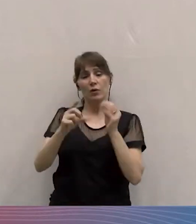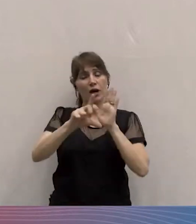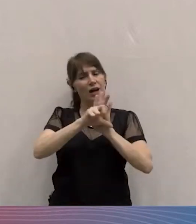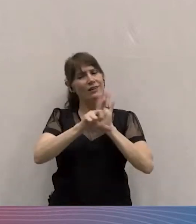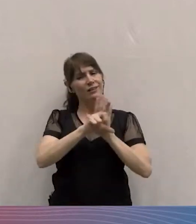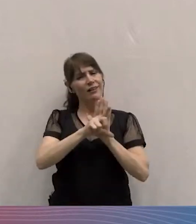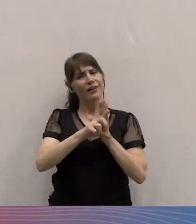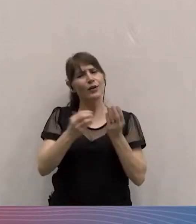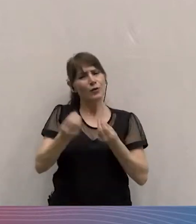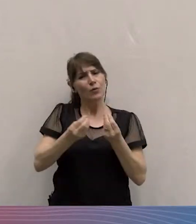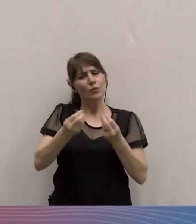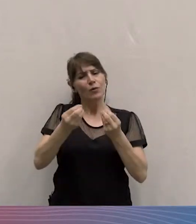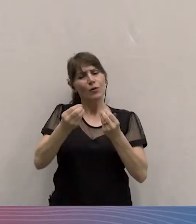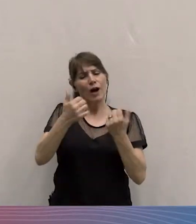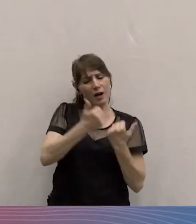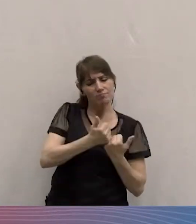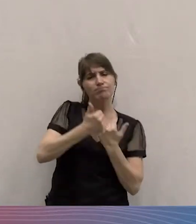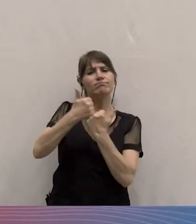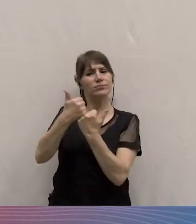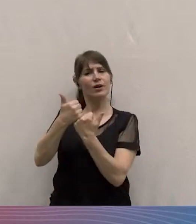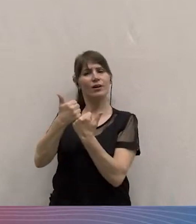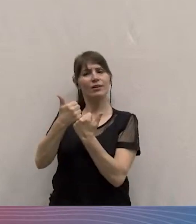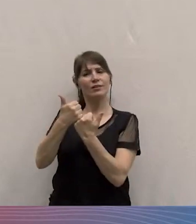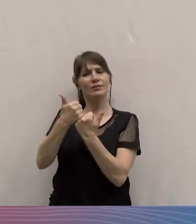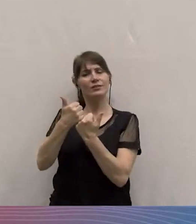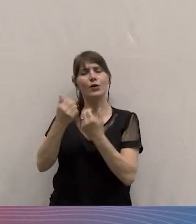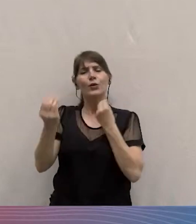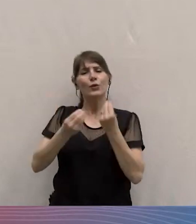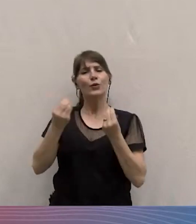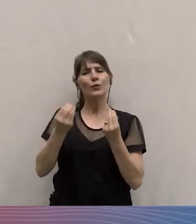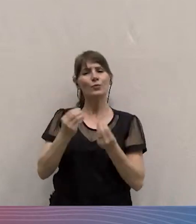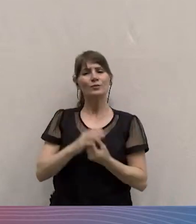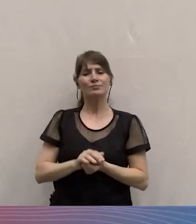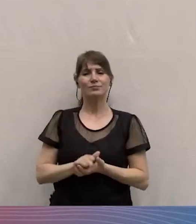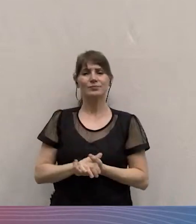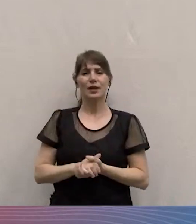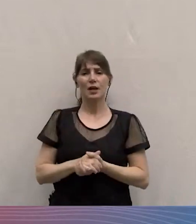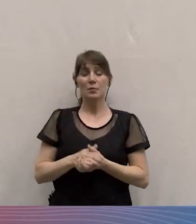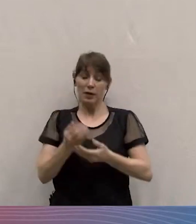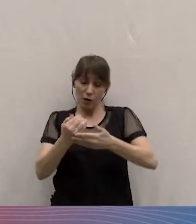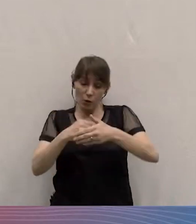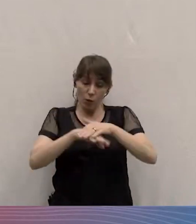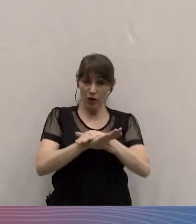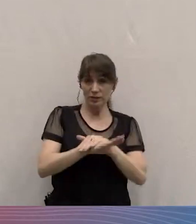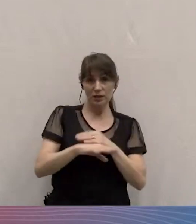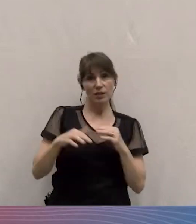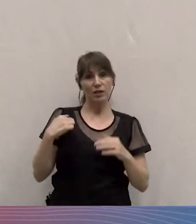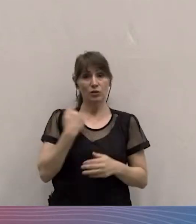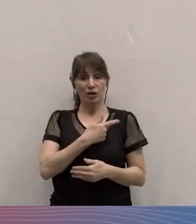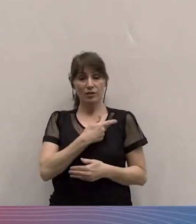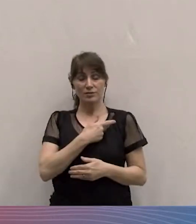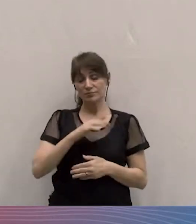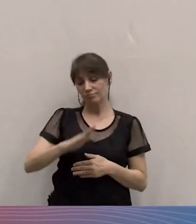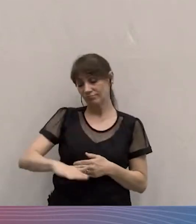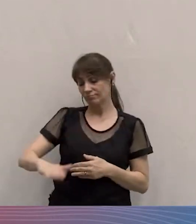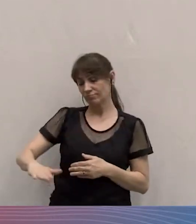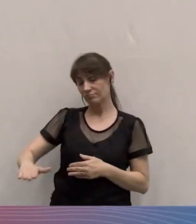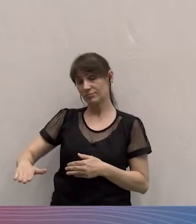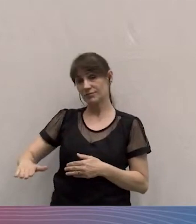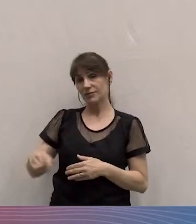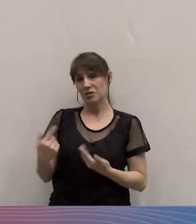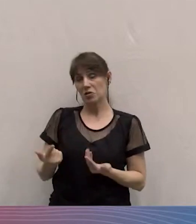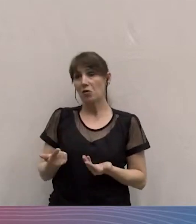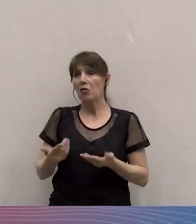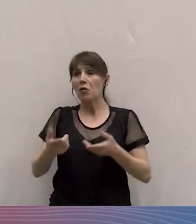nos serviu de aio, de tutor, para nos guardar enquanto nós éramos crianças, não sabíamos nem para